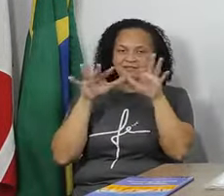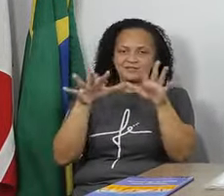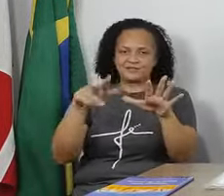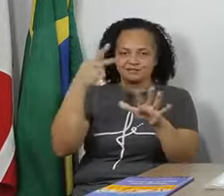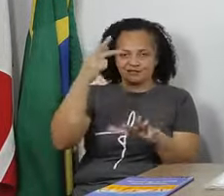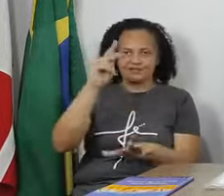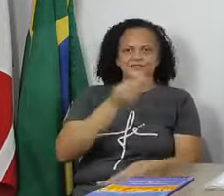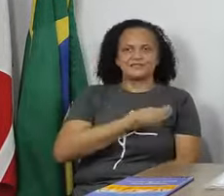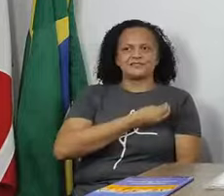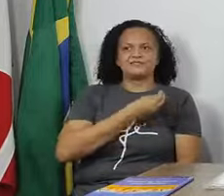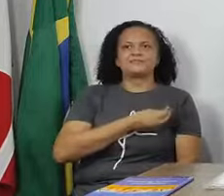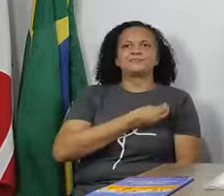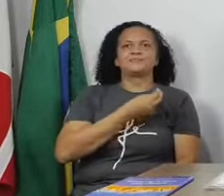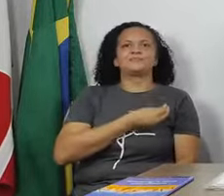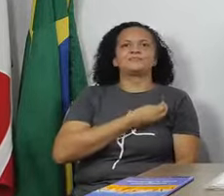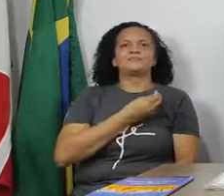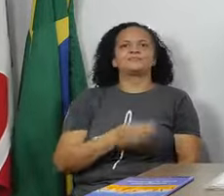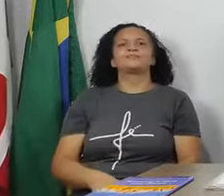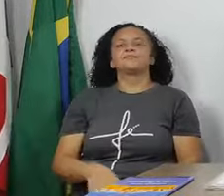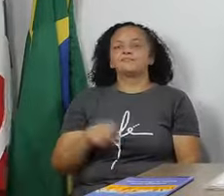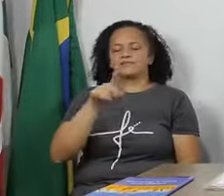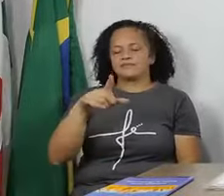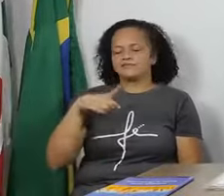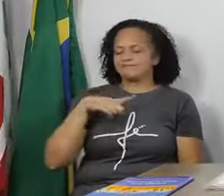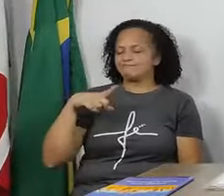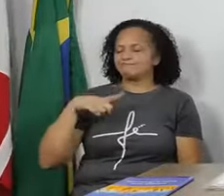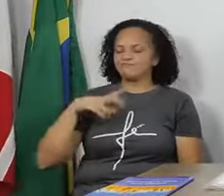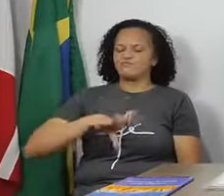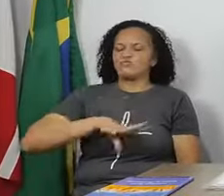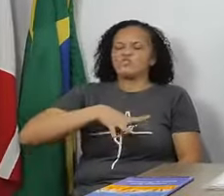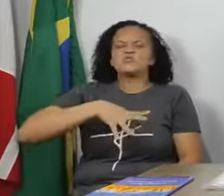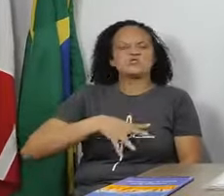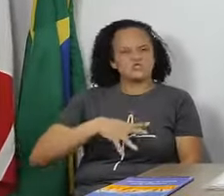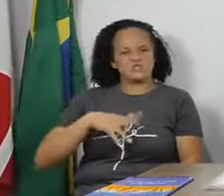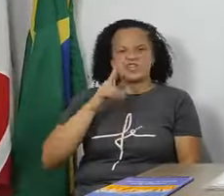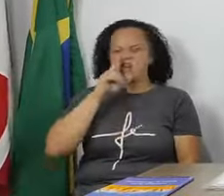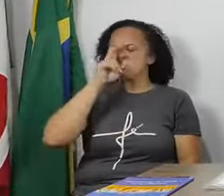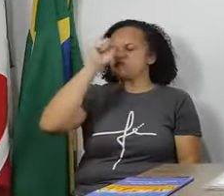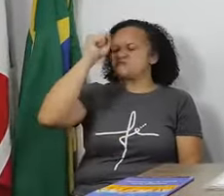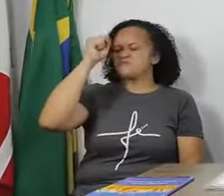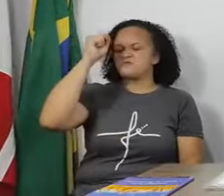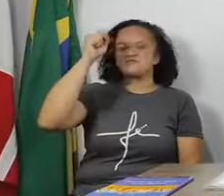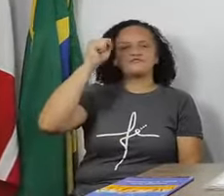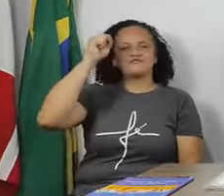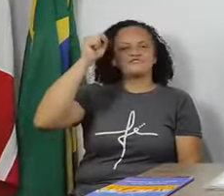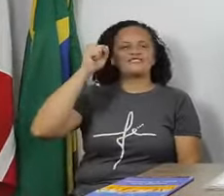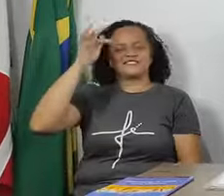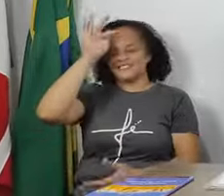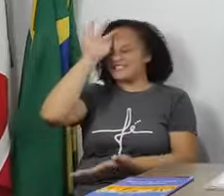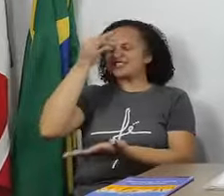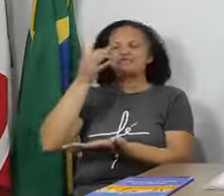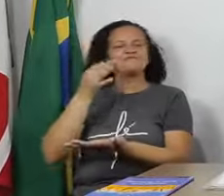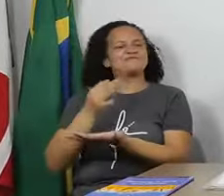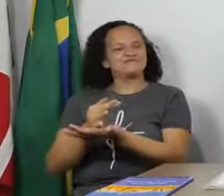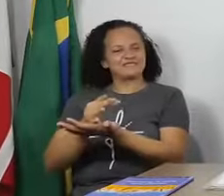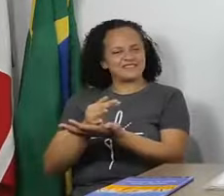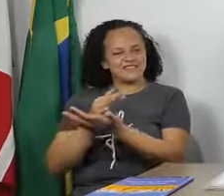vida, que venha te encorajar, venha te fortalecer, venha te edificar,